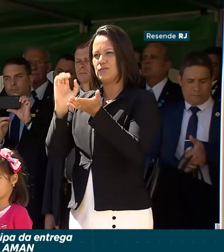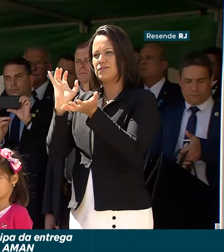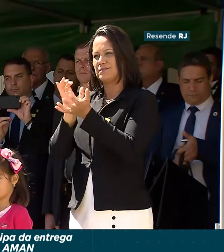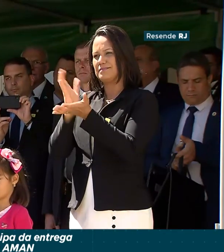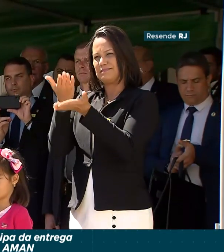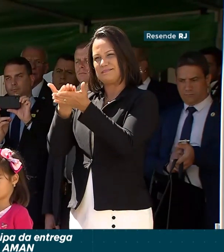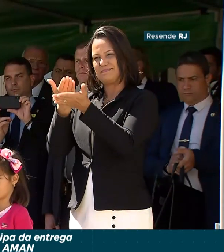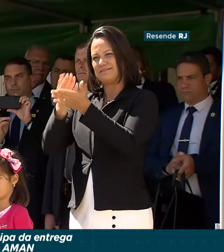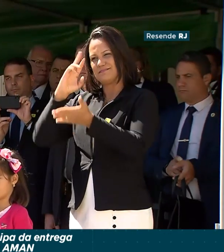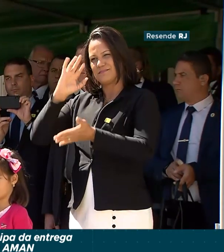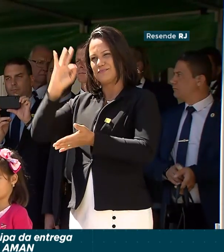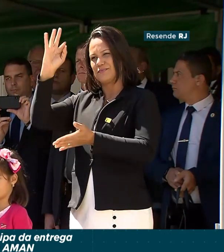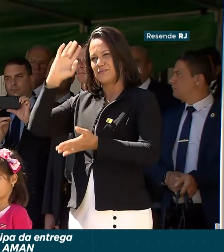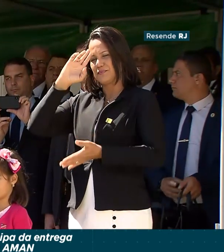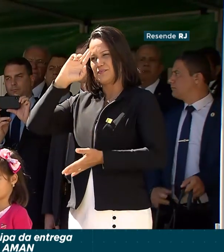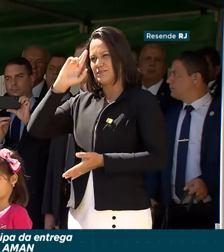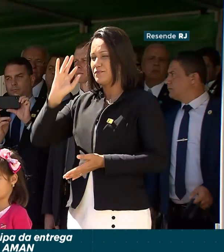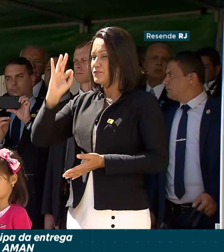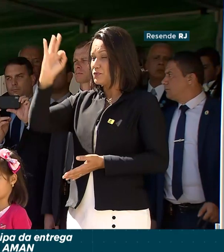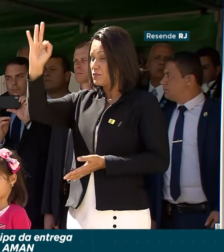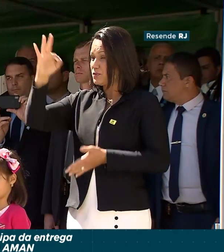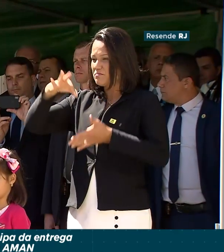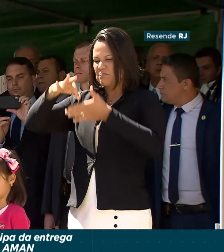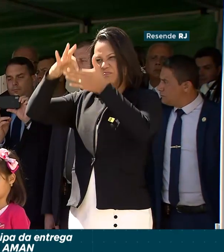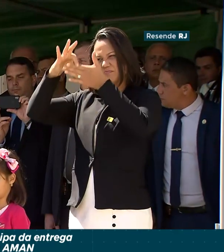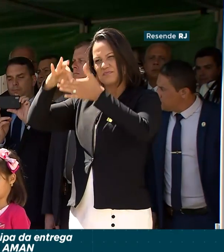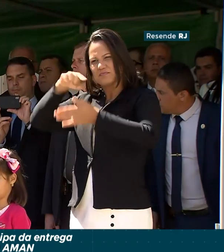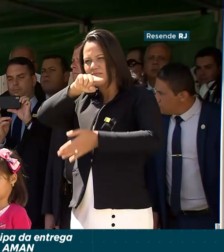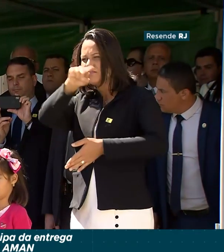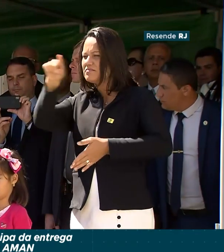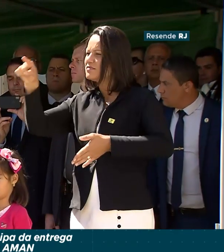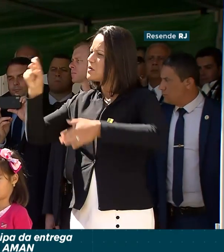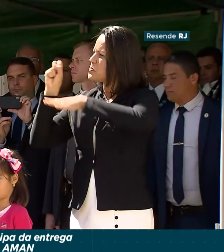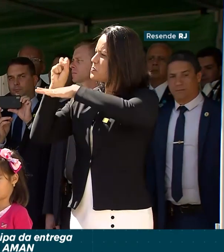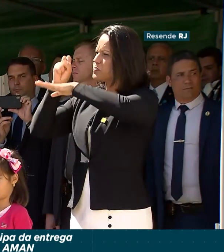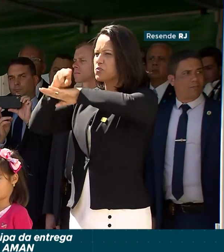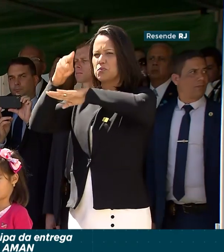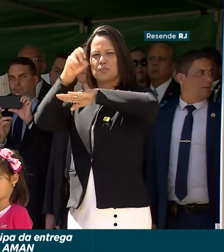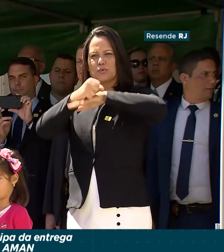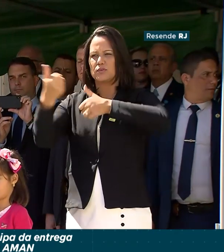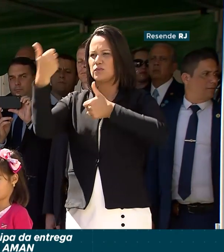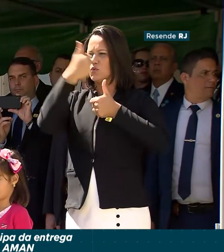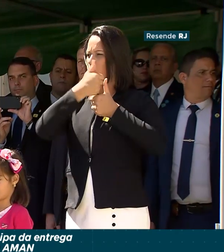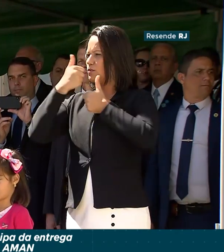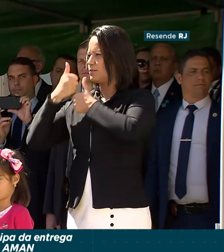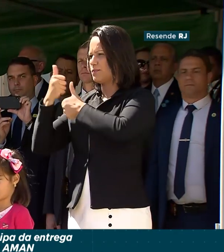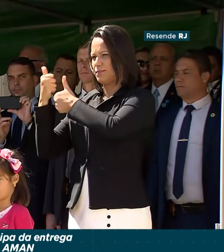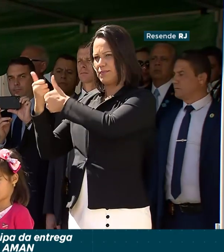no futuro, vocês estarão nos nossos lugares.